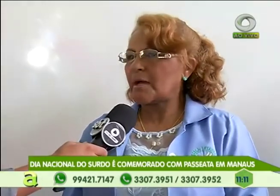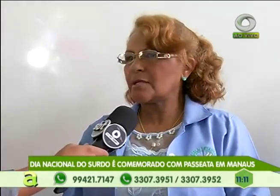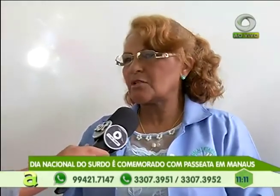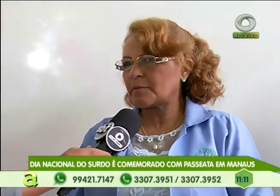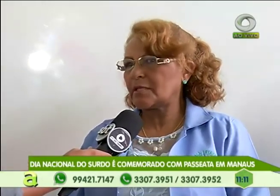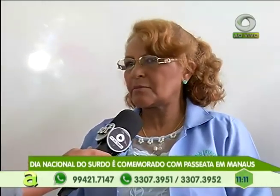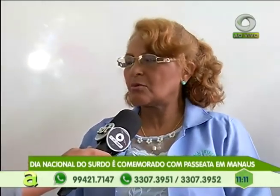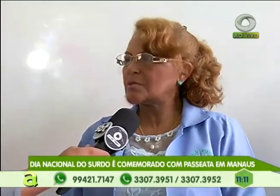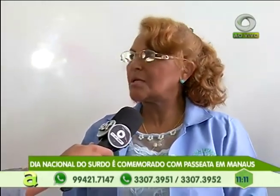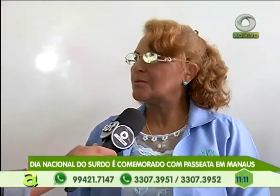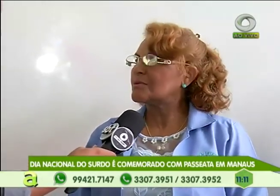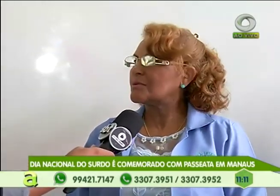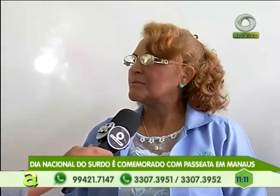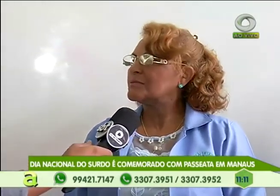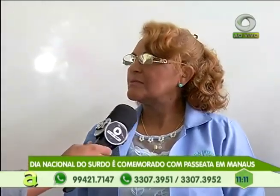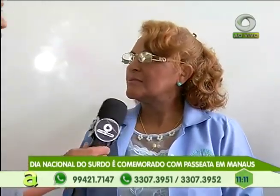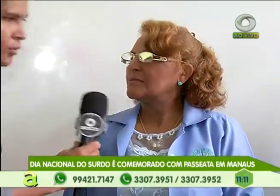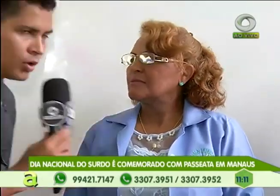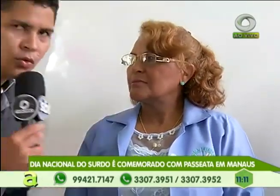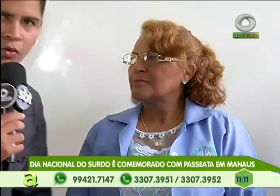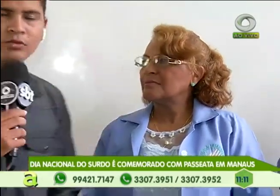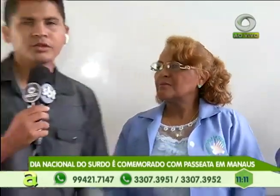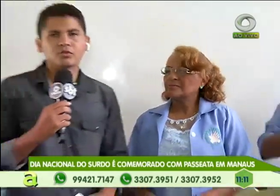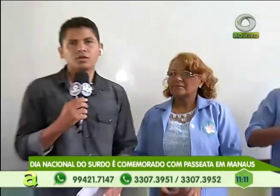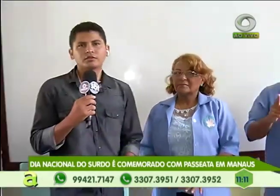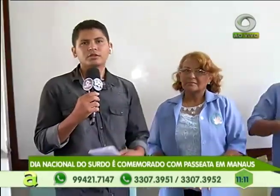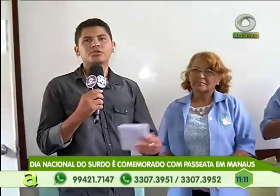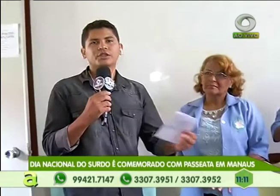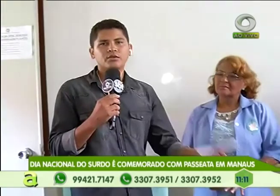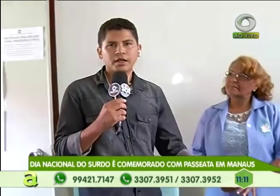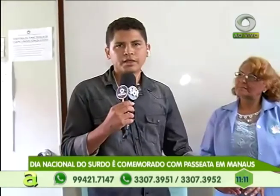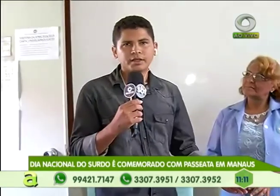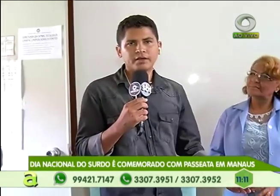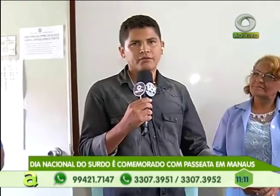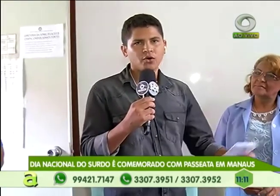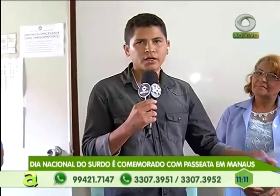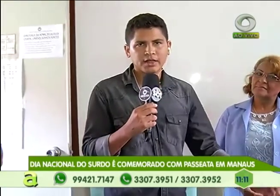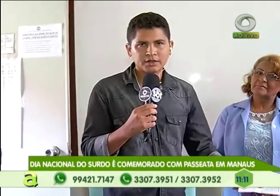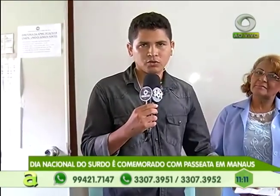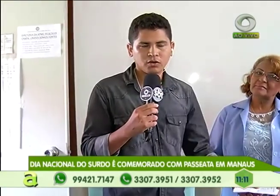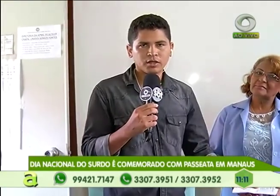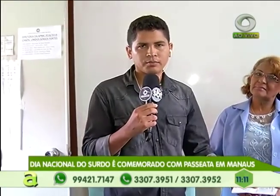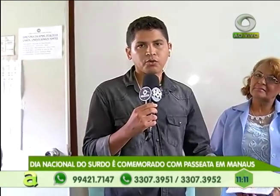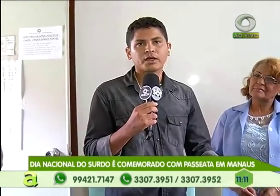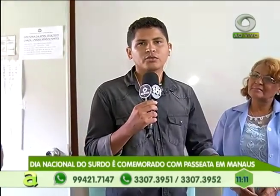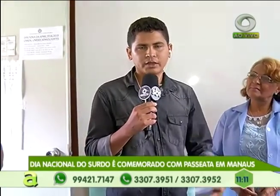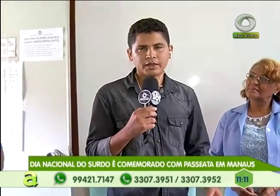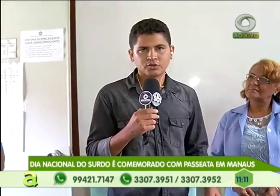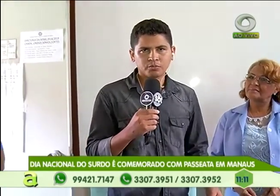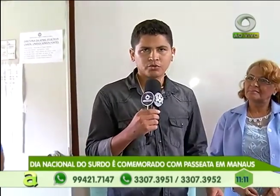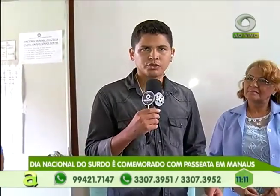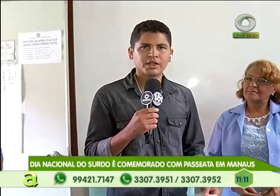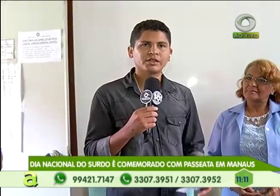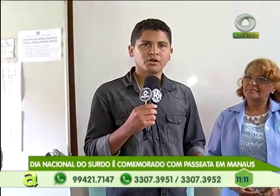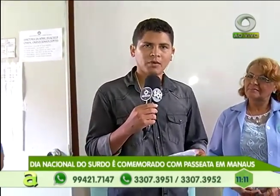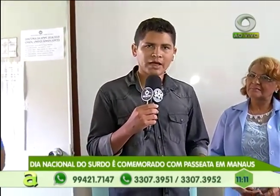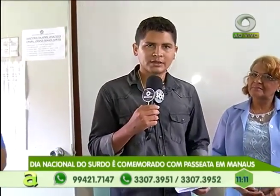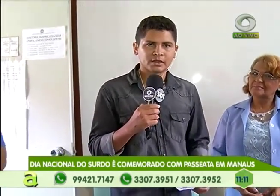espaço nós perdemos alguns alunos. Quantos e quantos não estão aí, né, fora da escola porque não tem essa oportunidade? Então, Márcia,